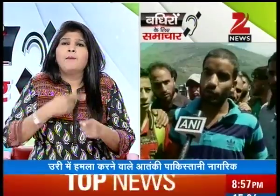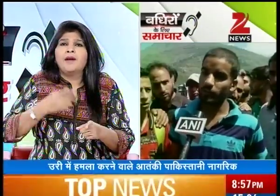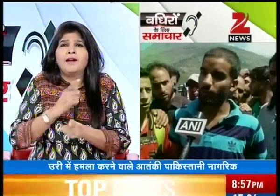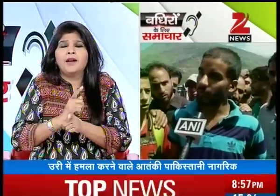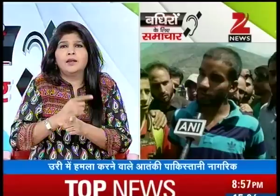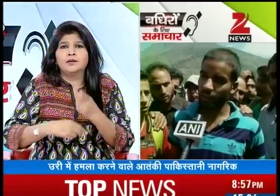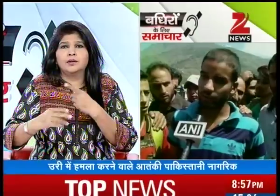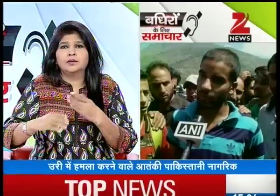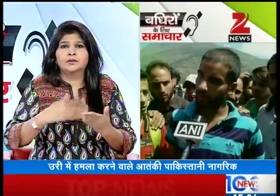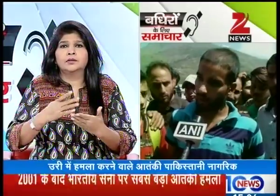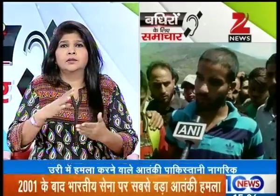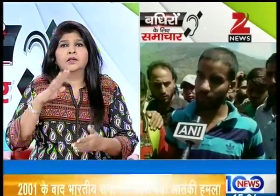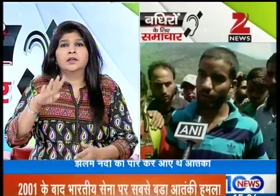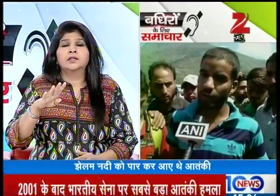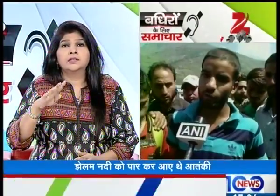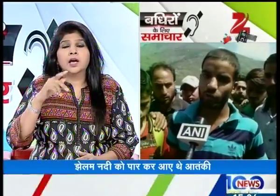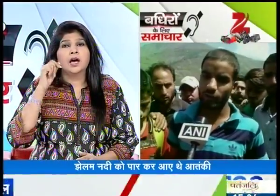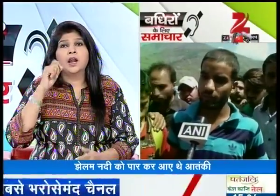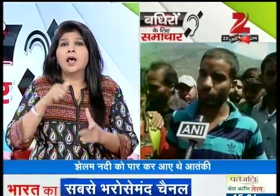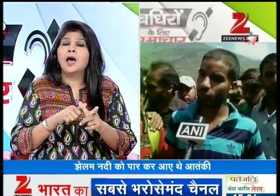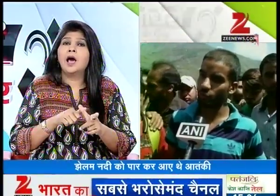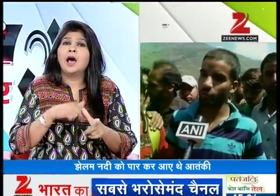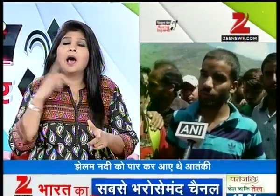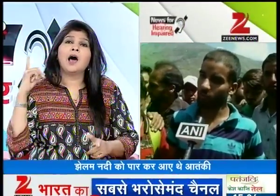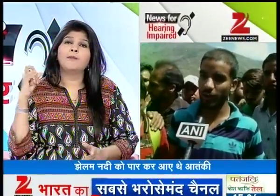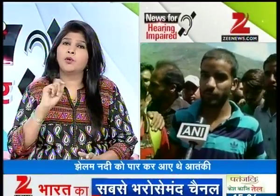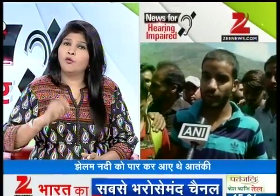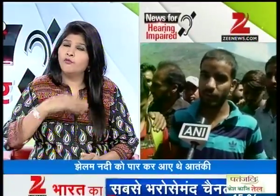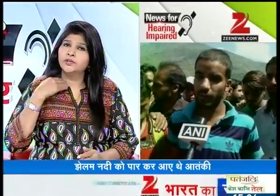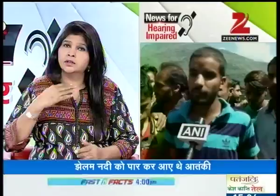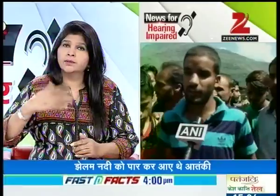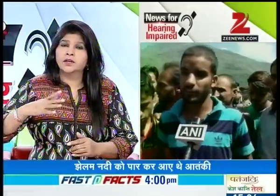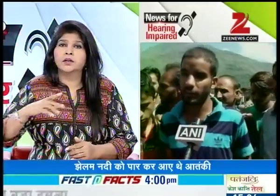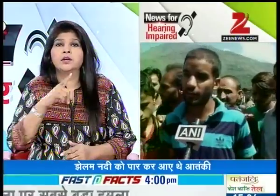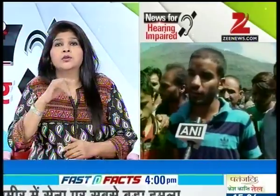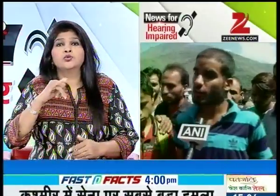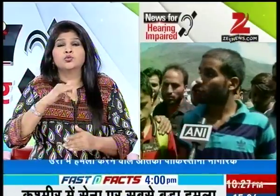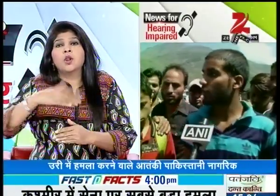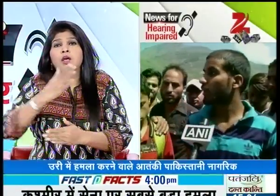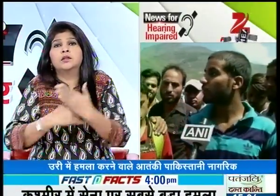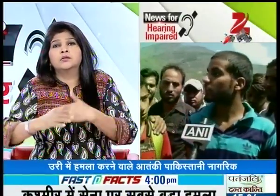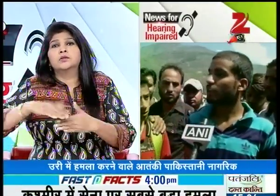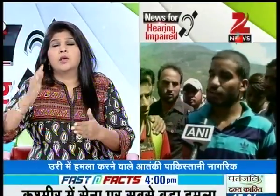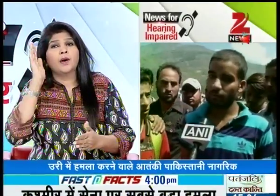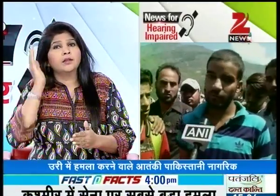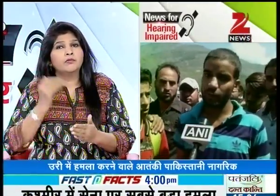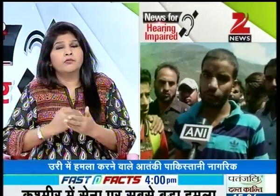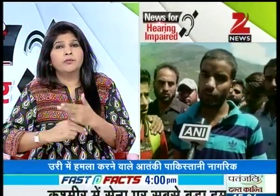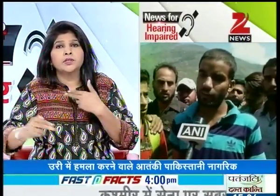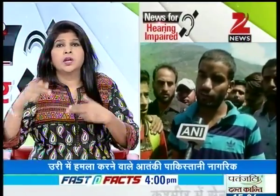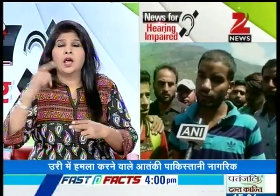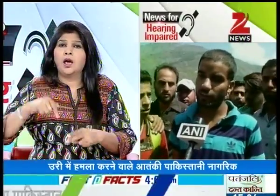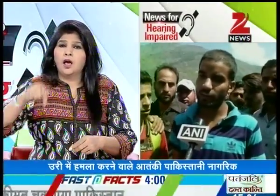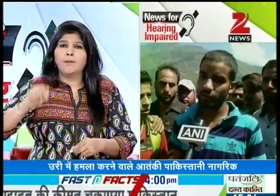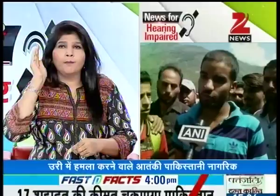होगा। तो इस मामले में 4 आदमी आर्मी के मर गए और 16 जख्मी और 2 वो भी हैं, वो 5 बंदे करीब बताए जा रहे थे। उसके बाद अभी तक चल रहा था, अभी फायरिंग